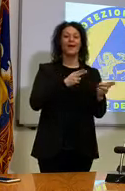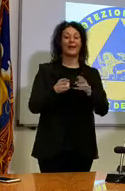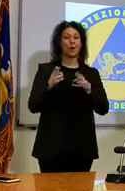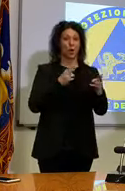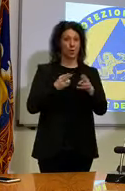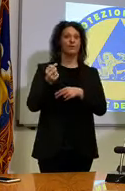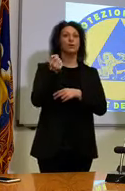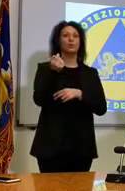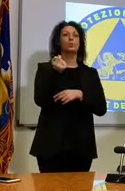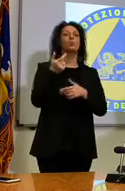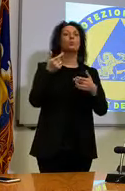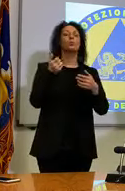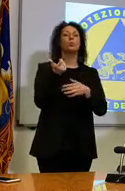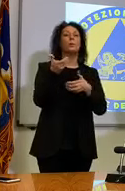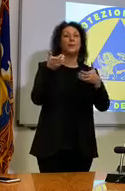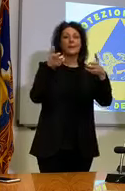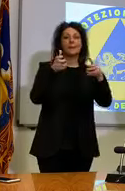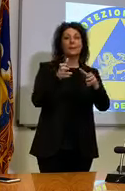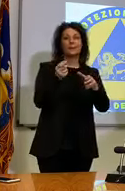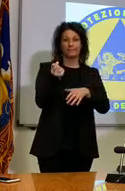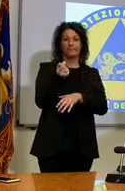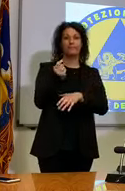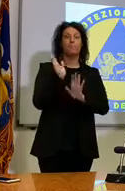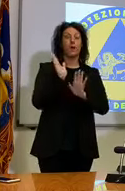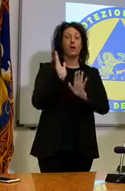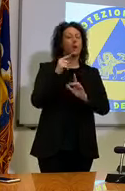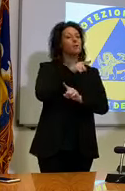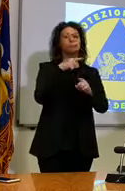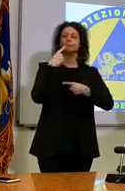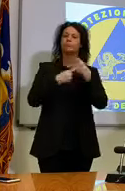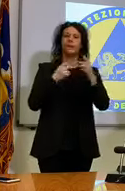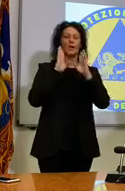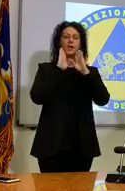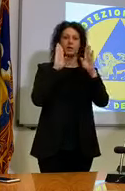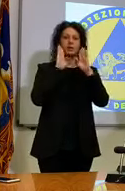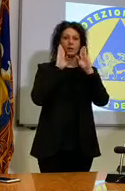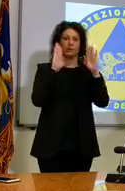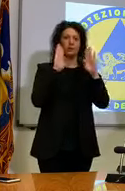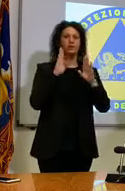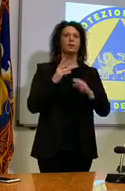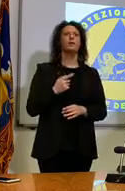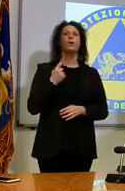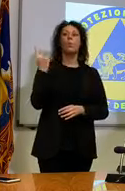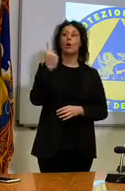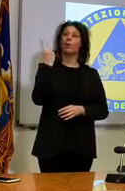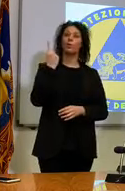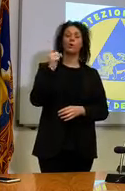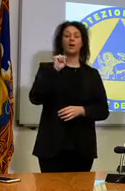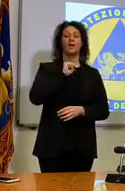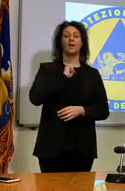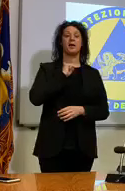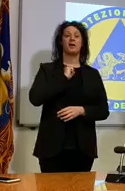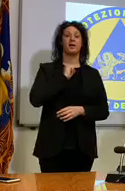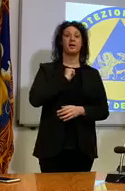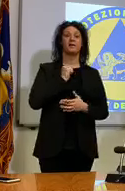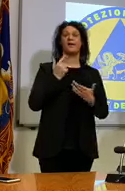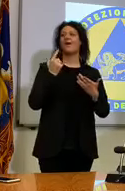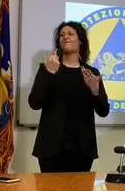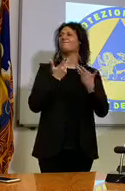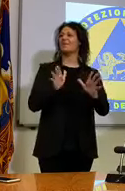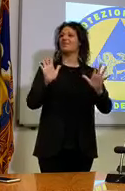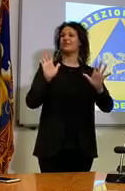la guardia. Non vorrei che qualcuno, preso dall'eroismo, cominciasse a pensare che è